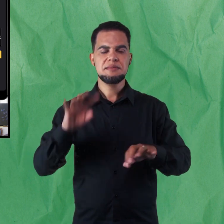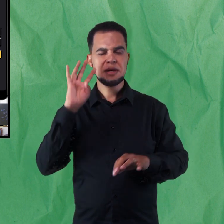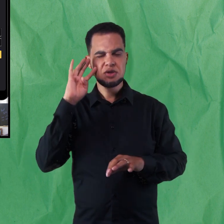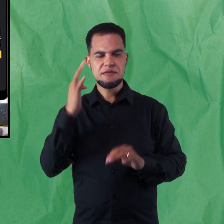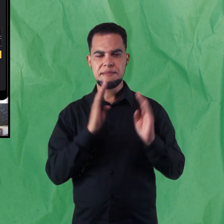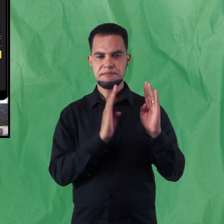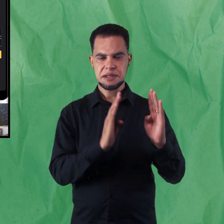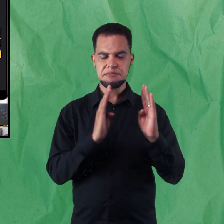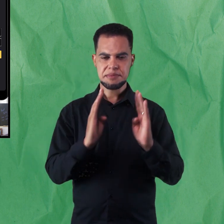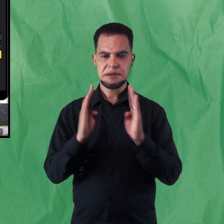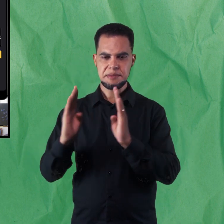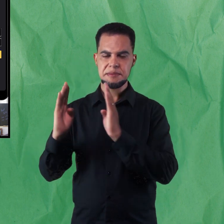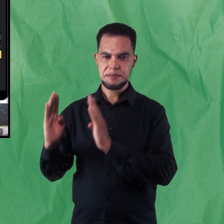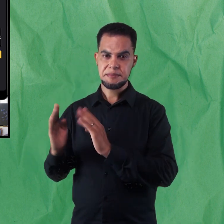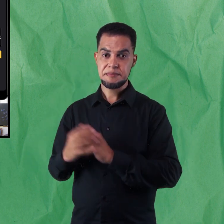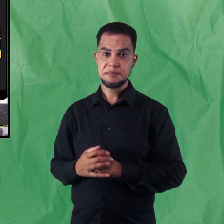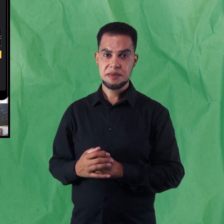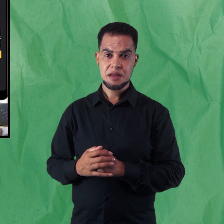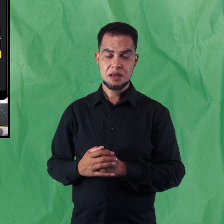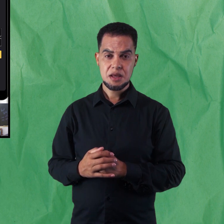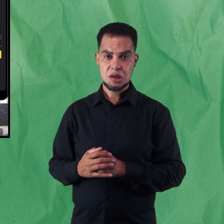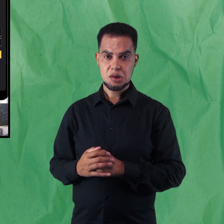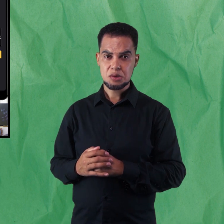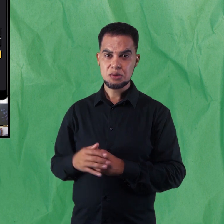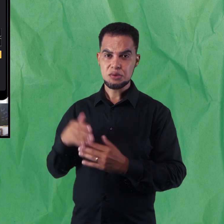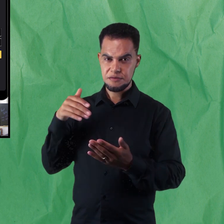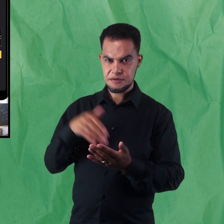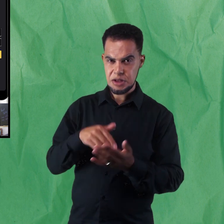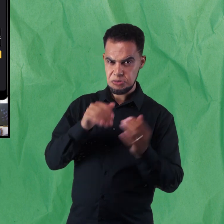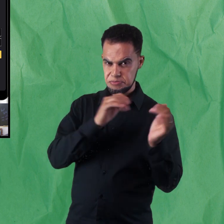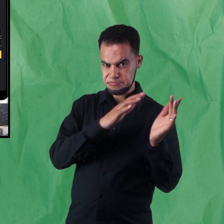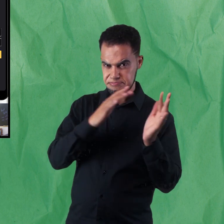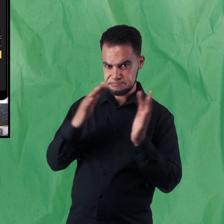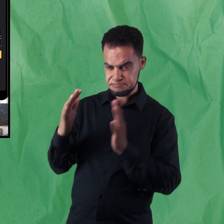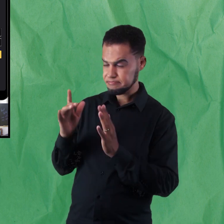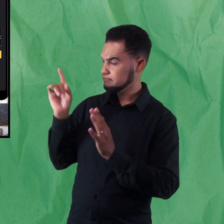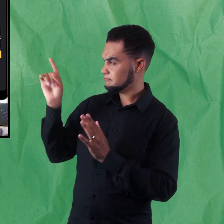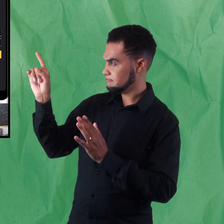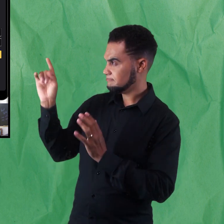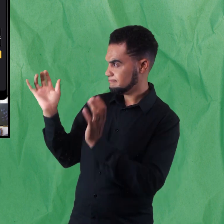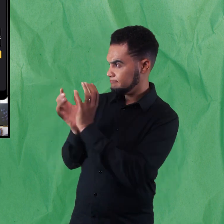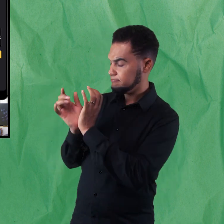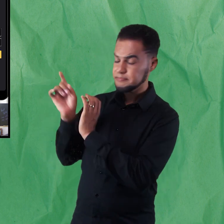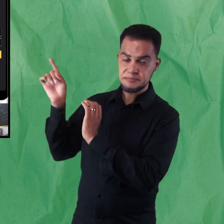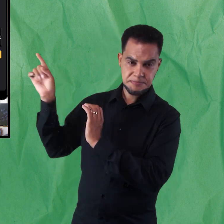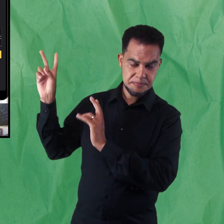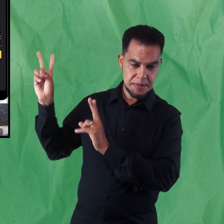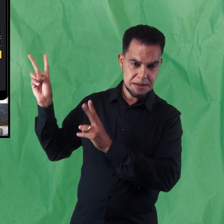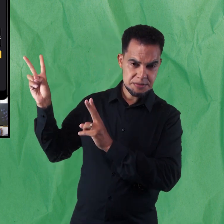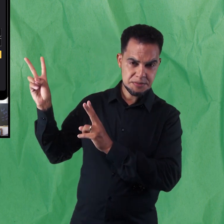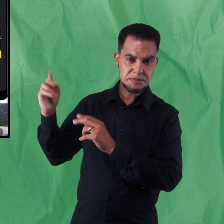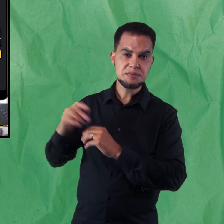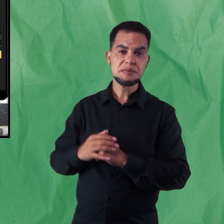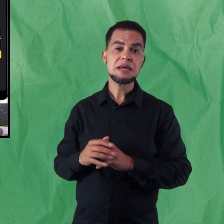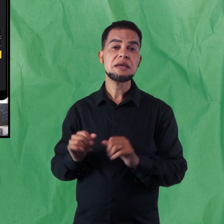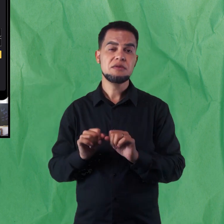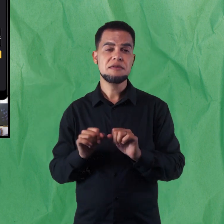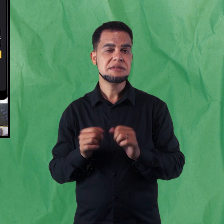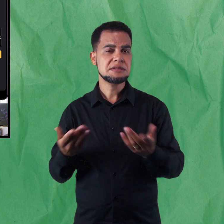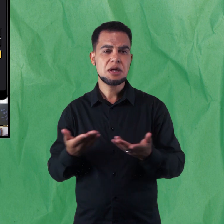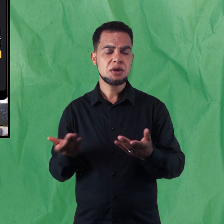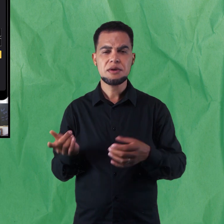resolver por etapa. No fim das contas, ainda dentro do catch error que eu estou aqui, né, eu vou